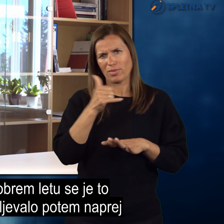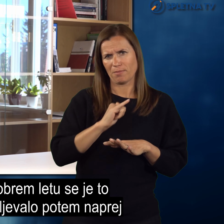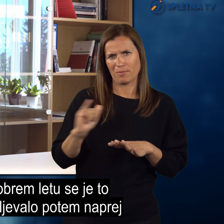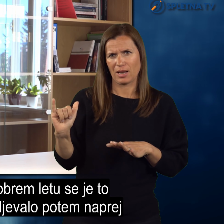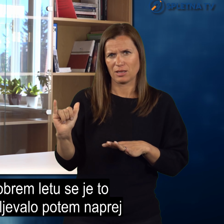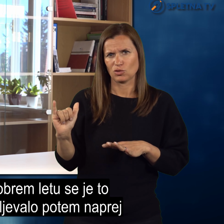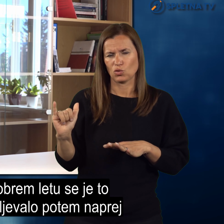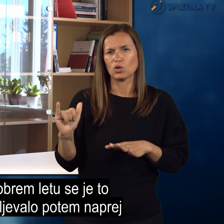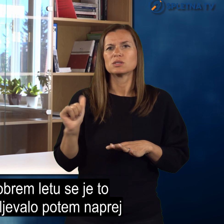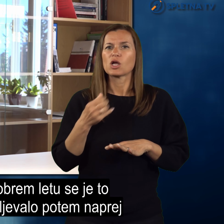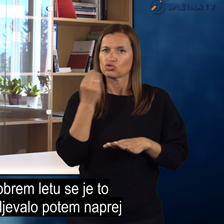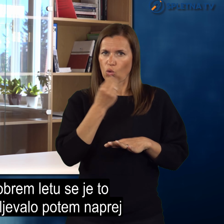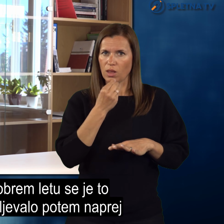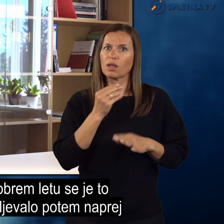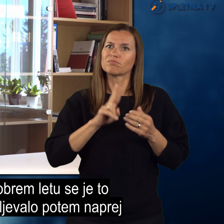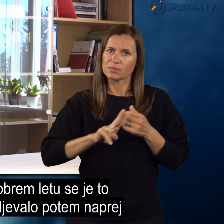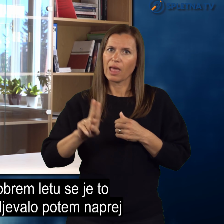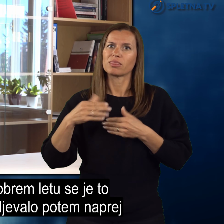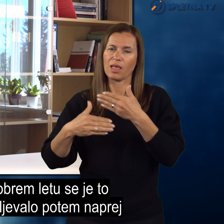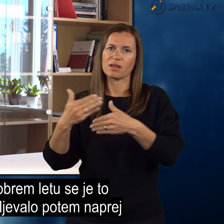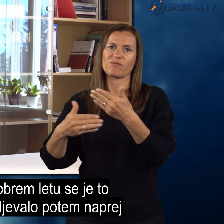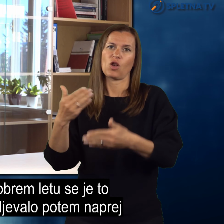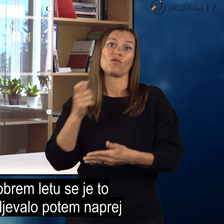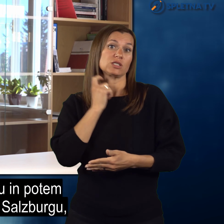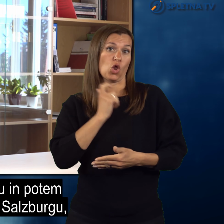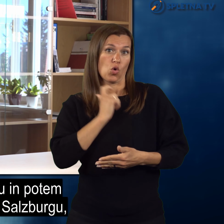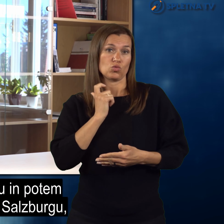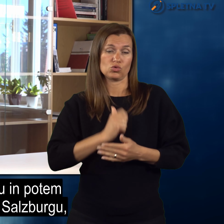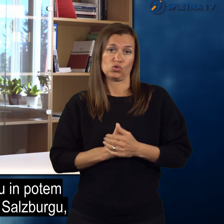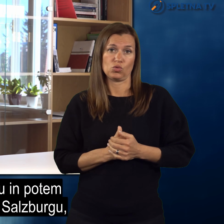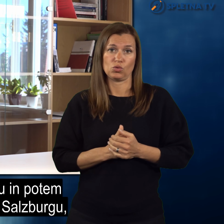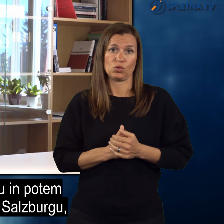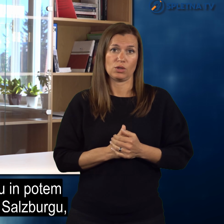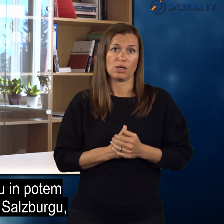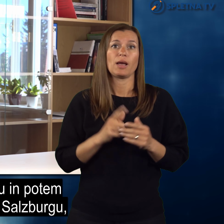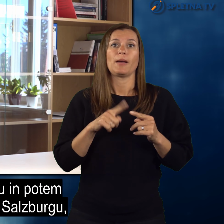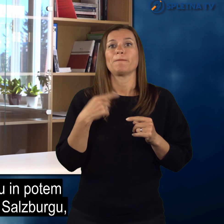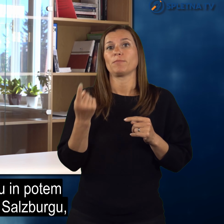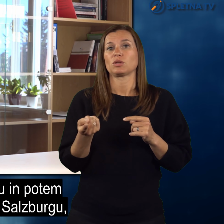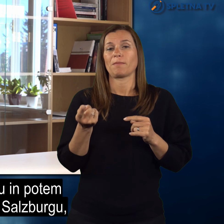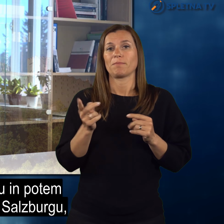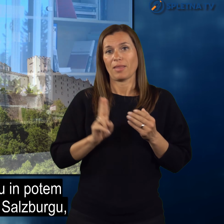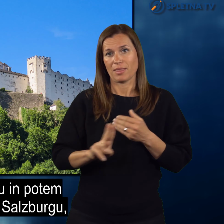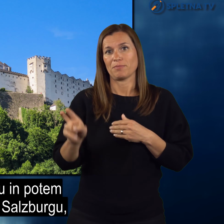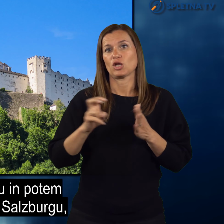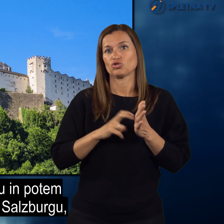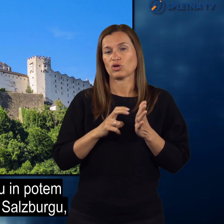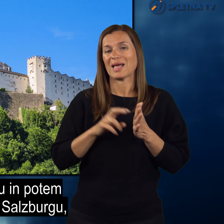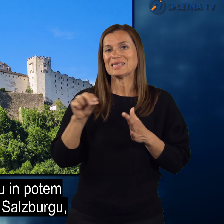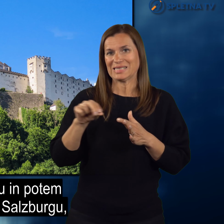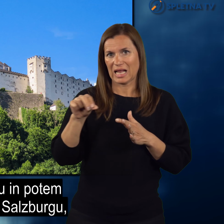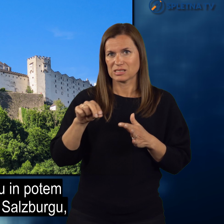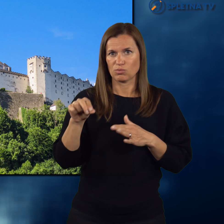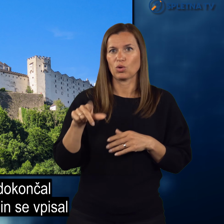letu se je to šolanje nadaljevalo potem naprej v Celovcu in potem dalje še v